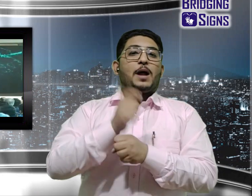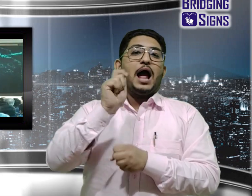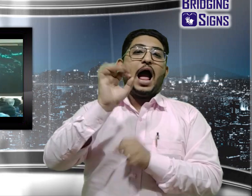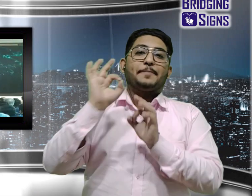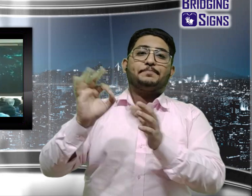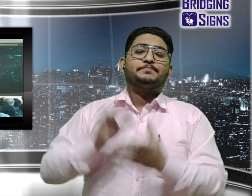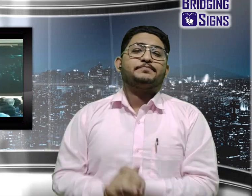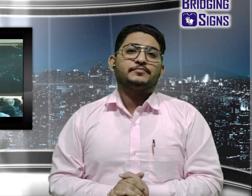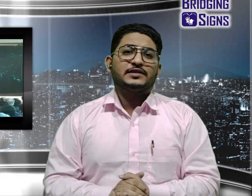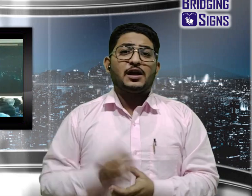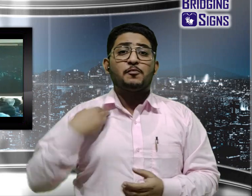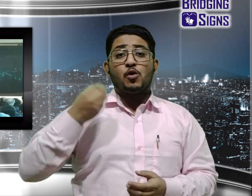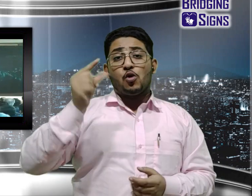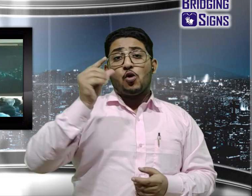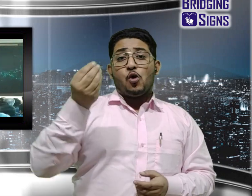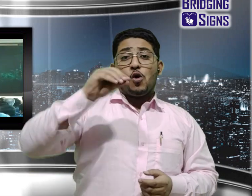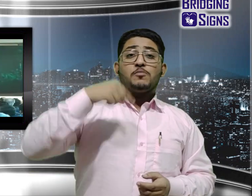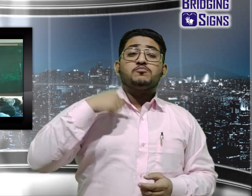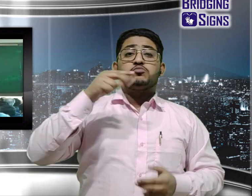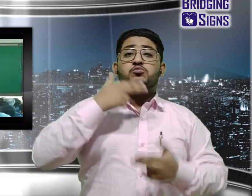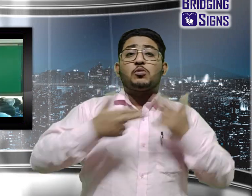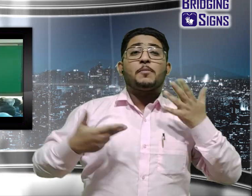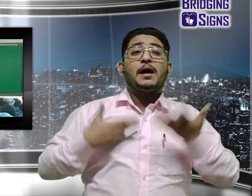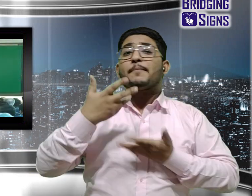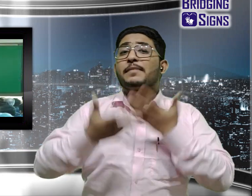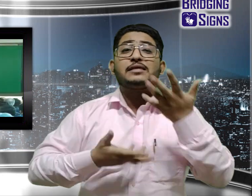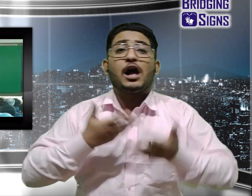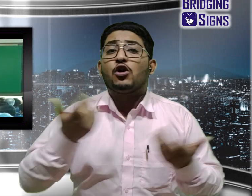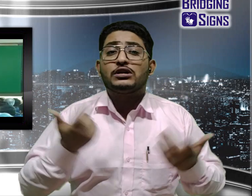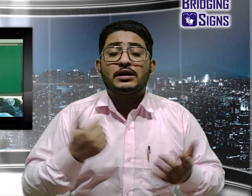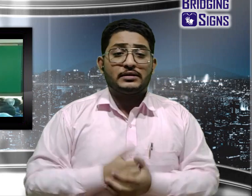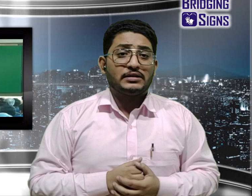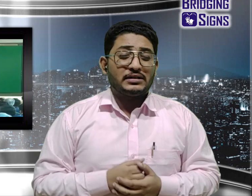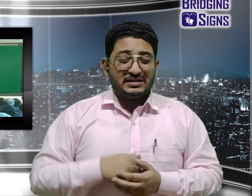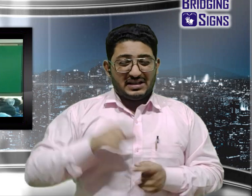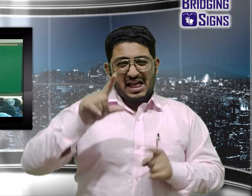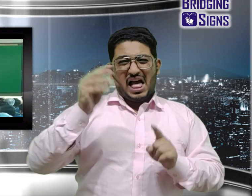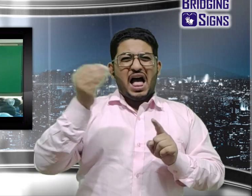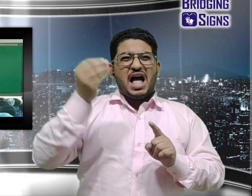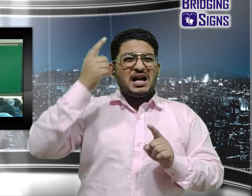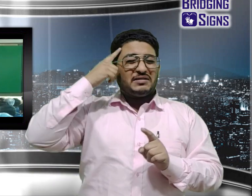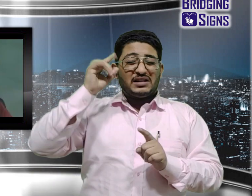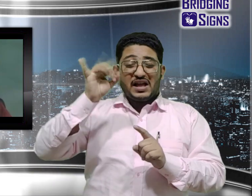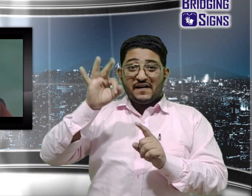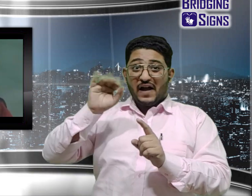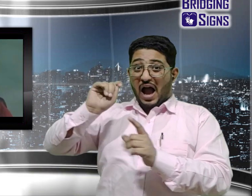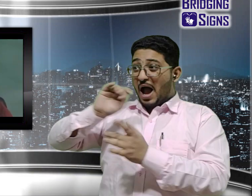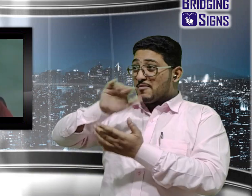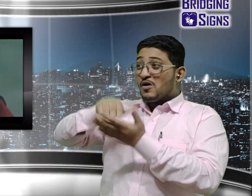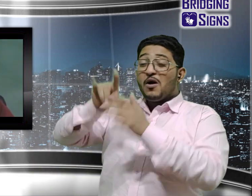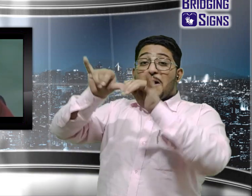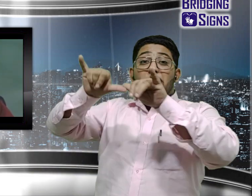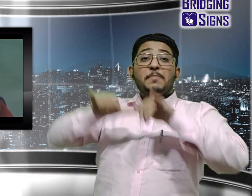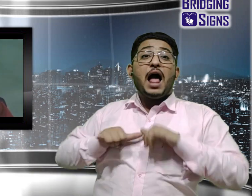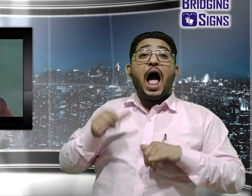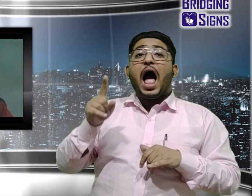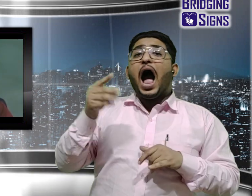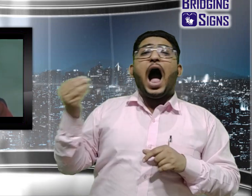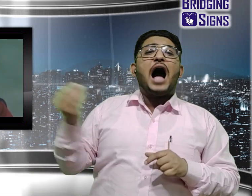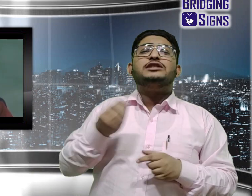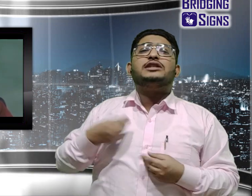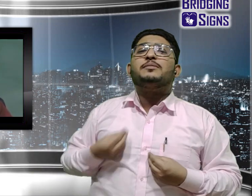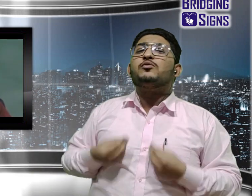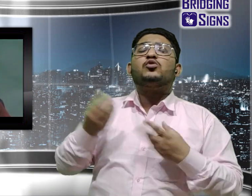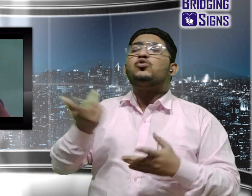टू डू। और इनमें हमने 5 क्लियर एरियाज आइडेंटिफाई किए हैं जिसमें सेंट्रली अप्रूव्ड स्ट्रैटेजीज की हमें ज़रूरत